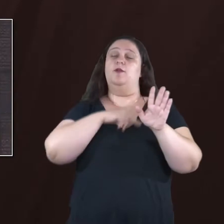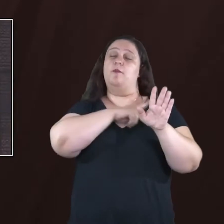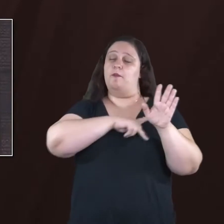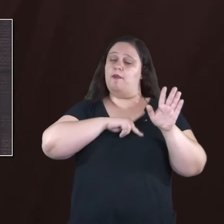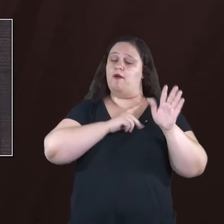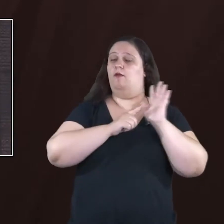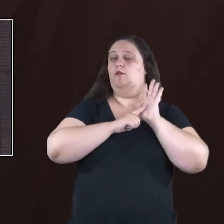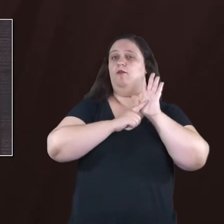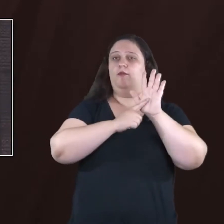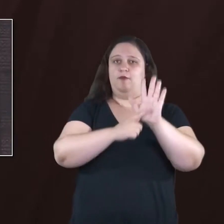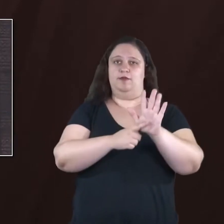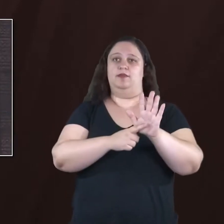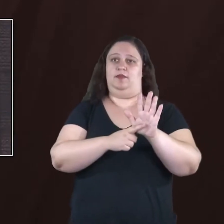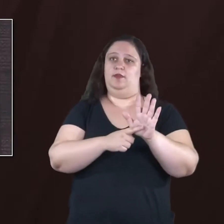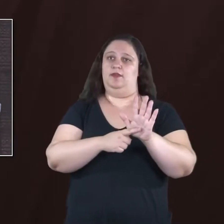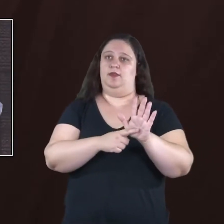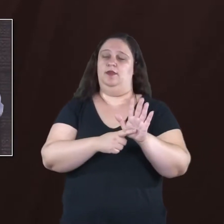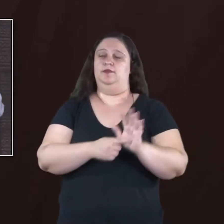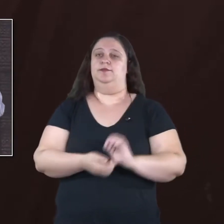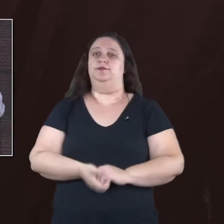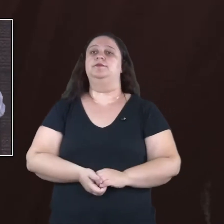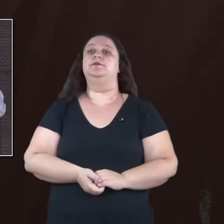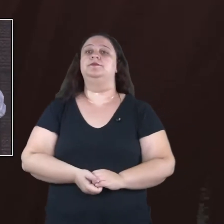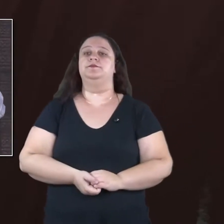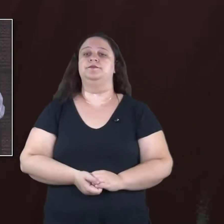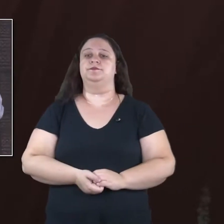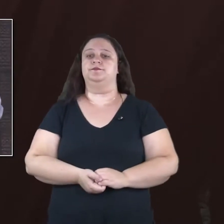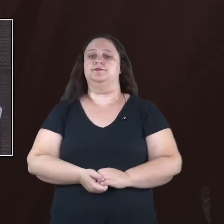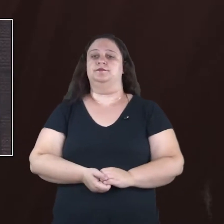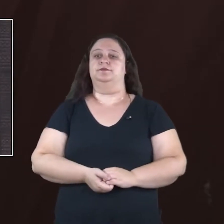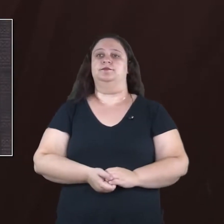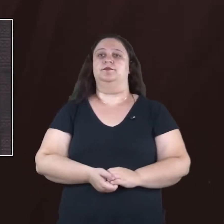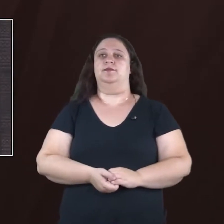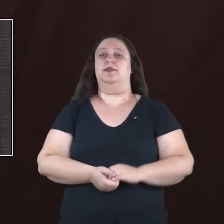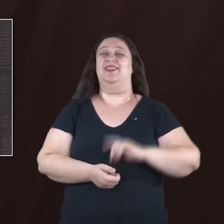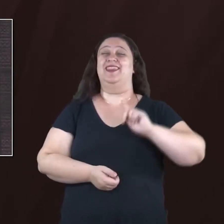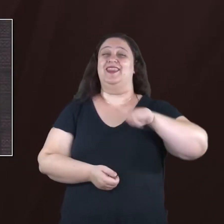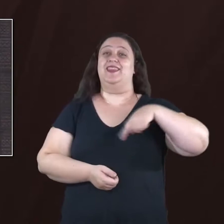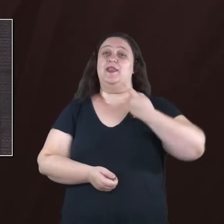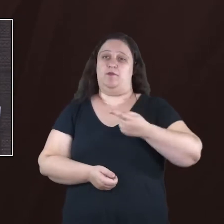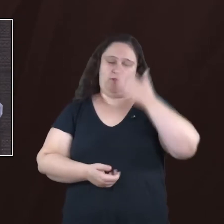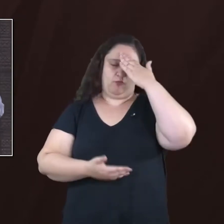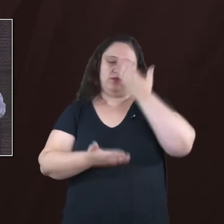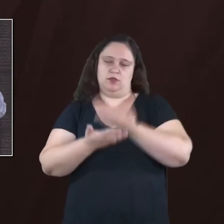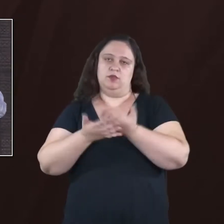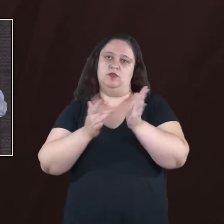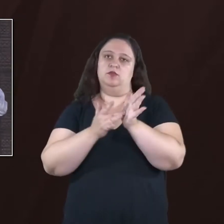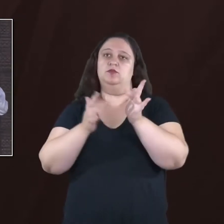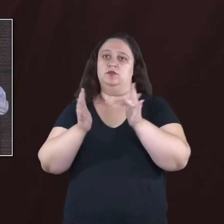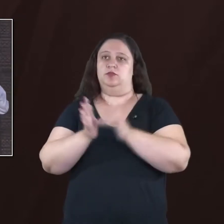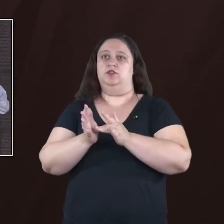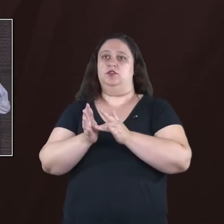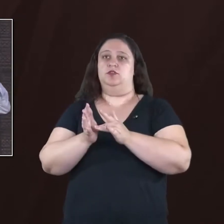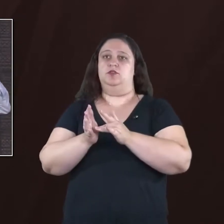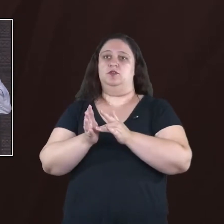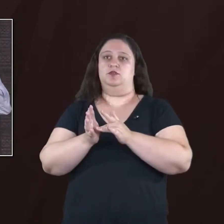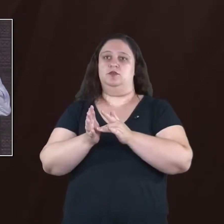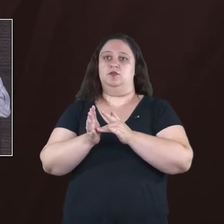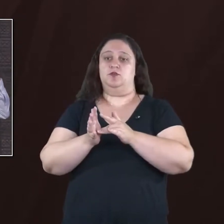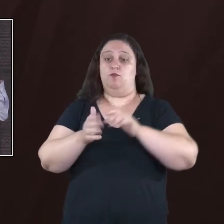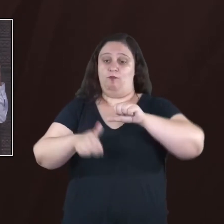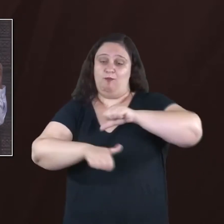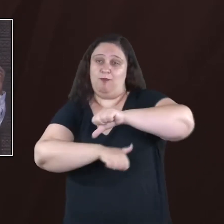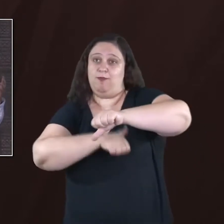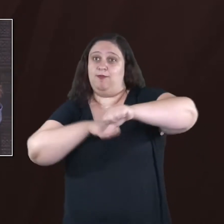apóstolo Paulo, como ele, depois da sua conversão, como ele deu uma